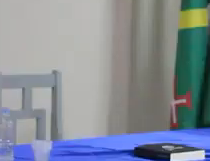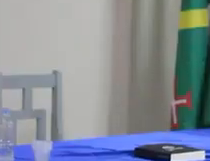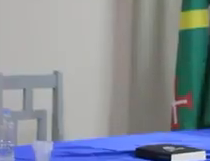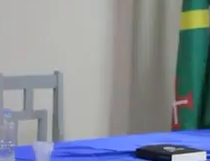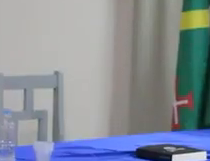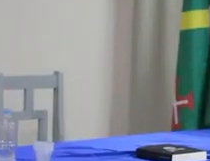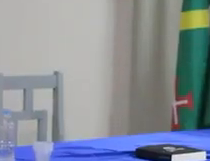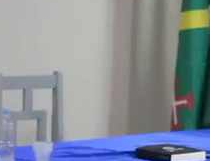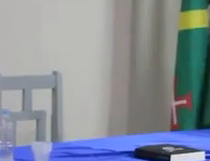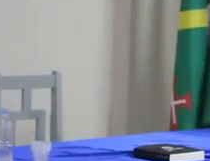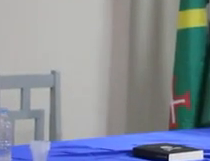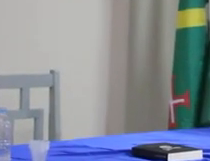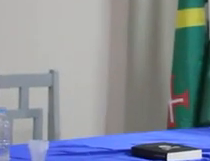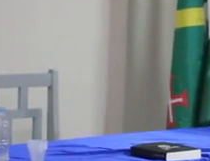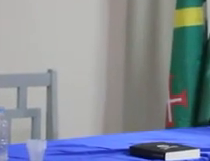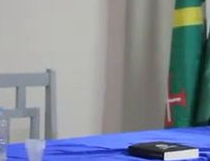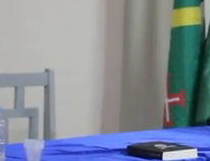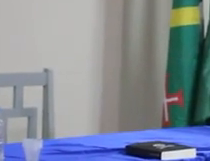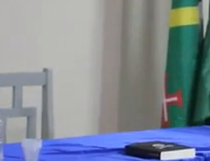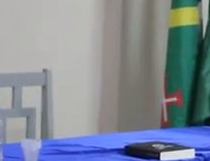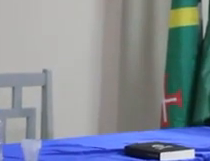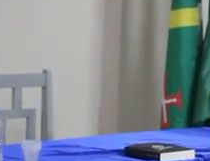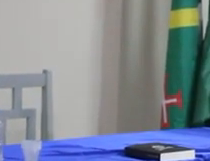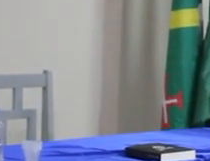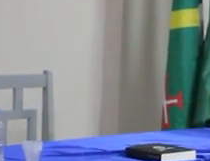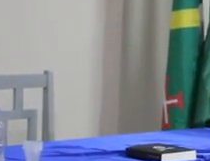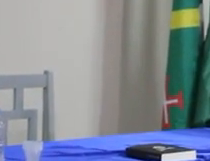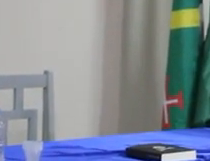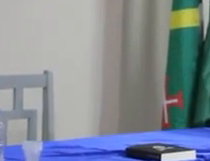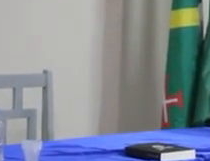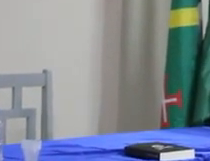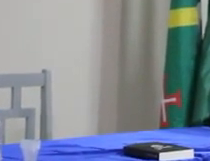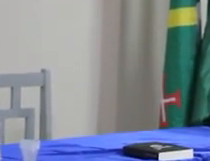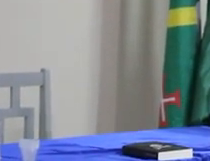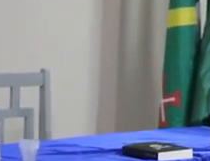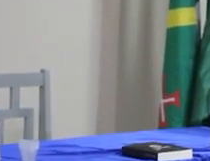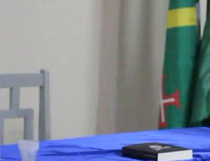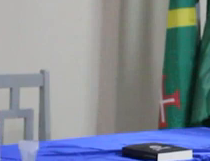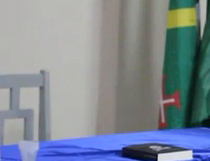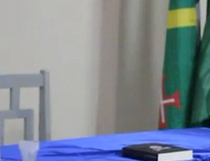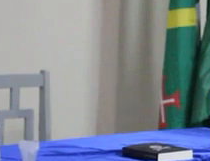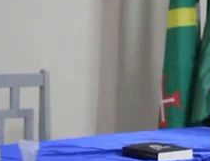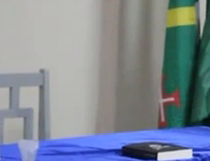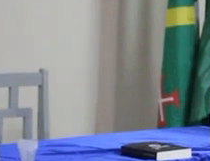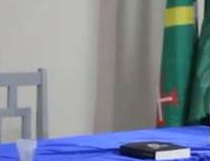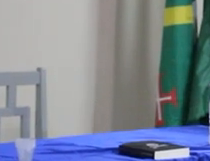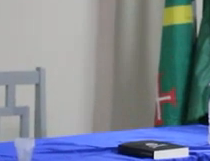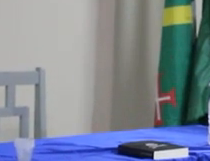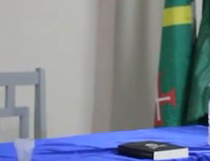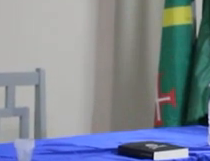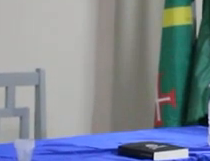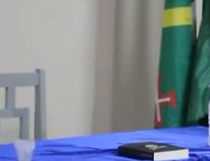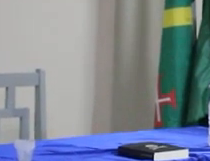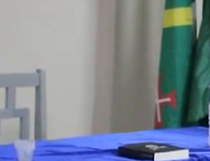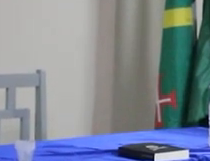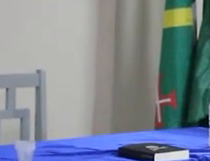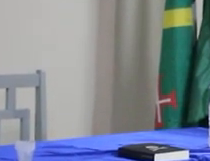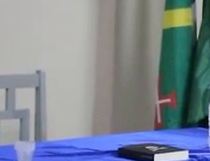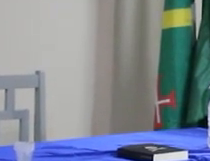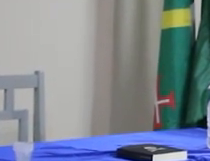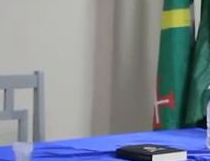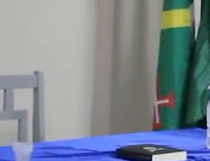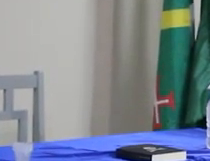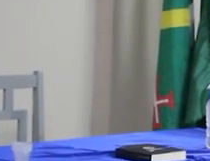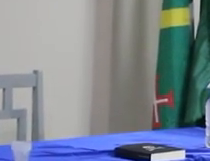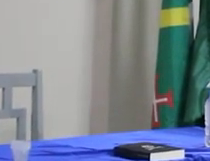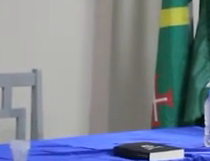disse, esse óculos não adianta mais. Está muito fraco, mas eu não tenho dinheiro para fazer outro. E